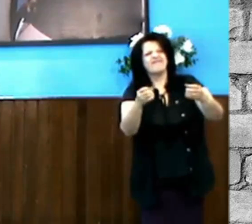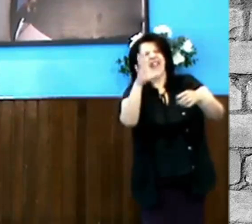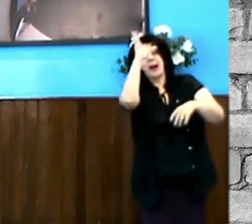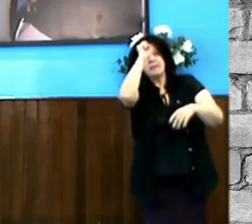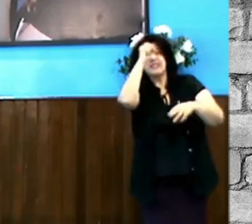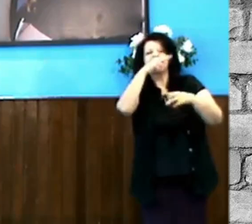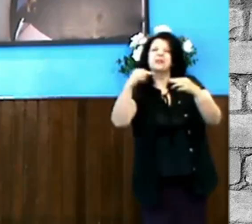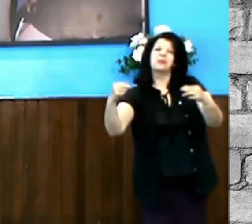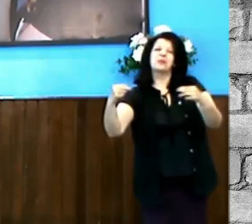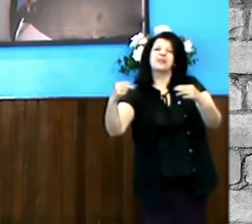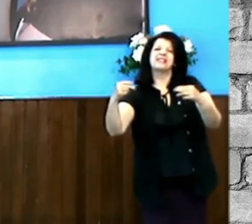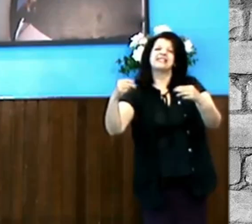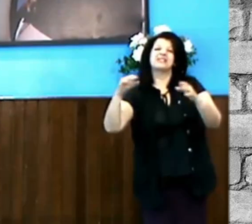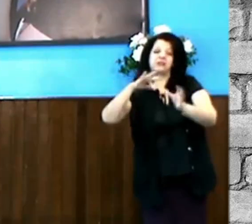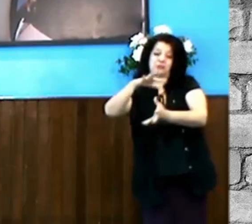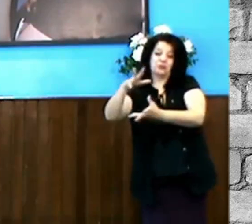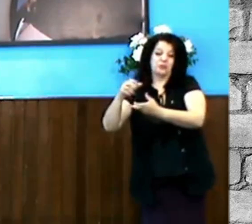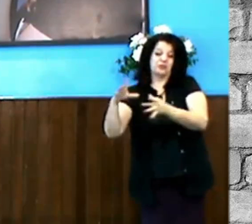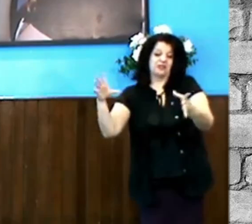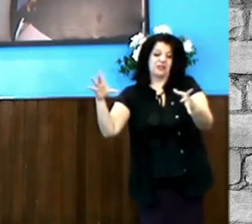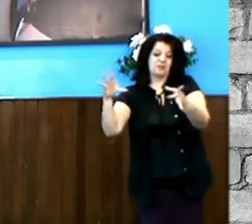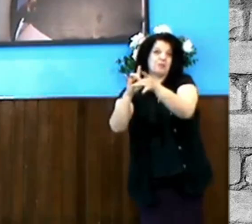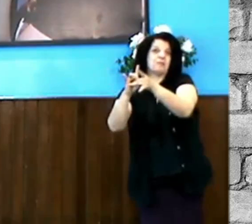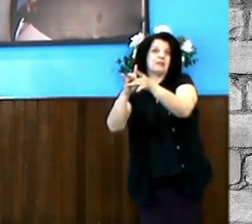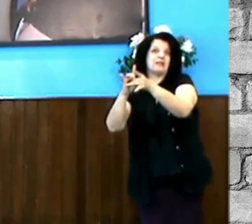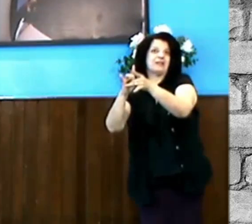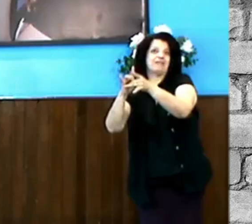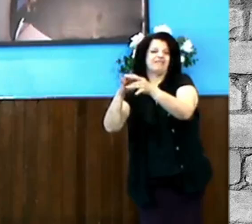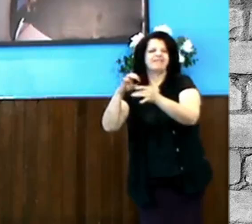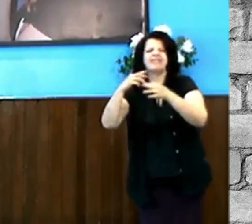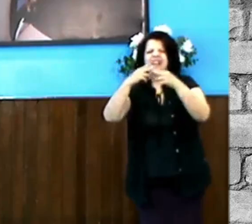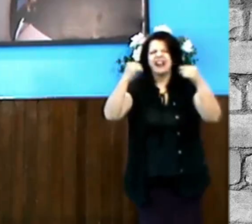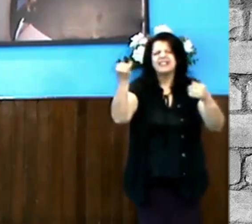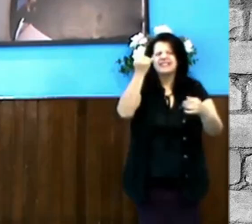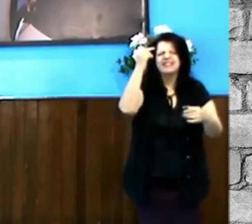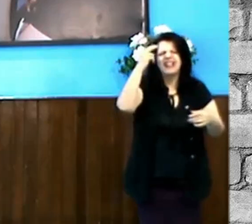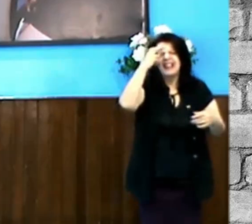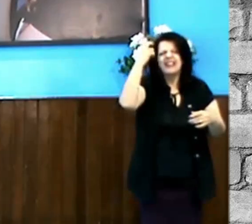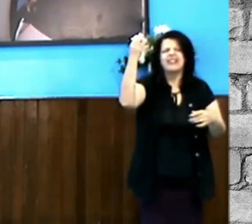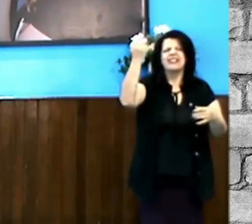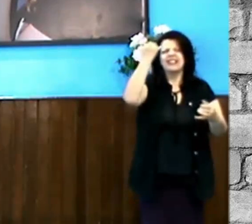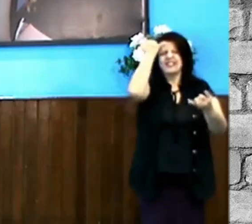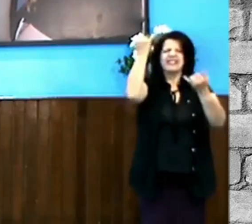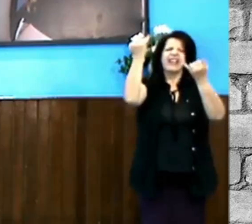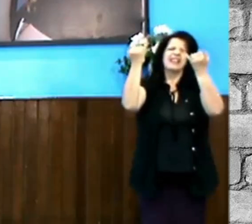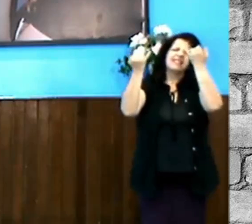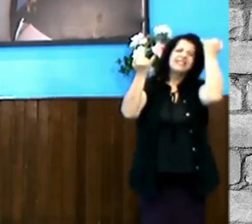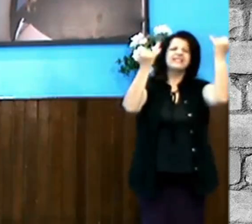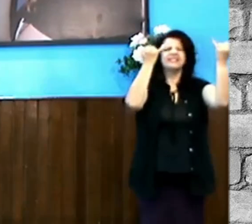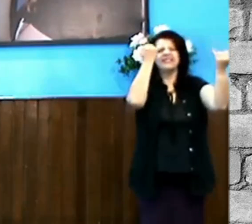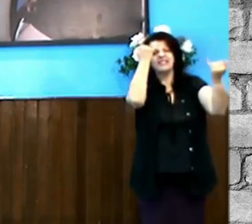alguém. Você fica preso àquilo. As ideologias políticas, irmãos, elas prendem as